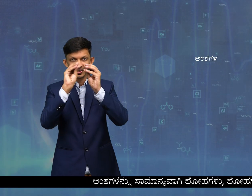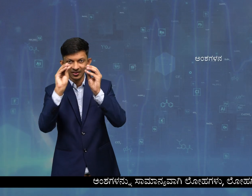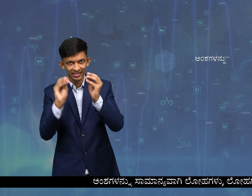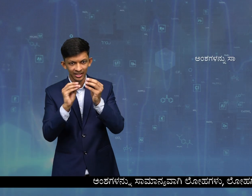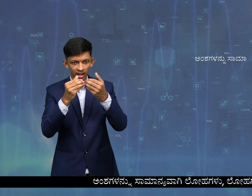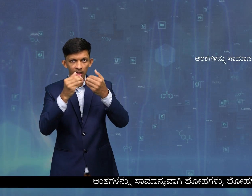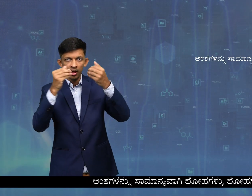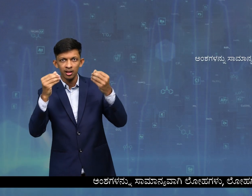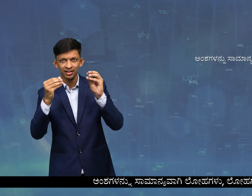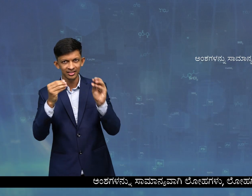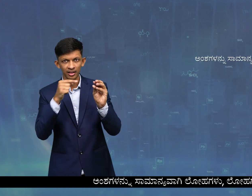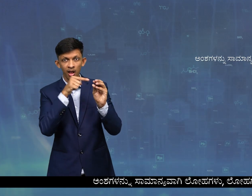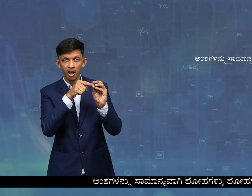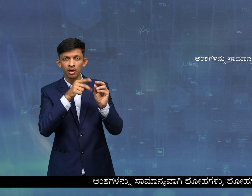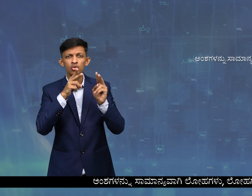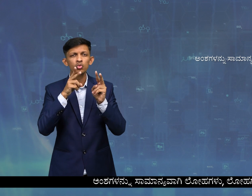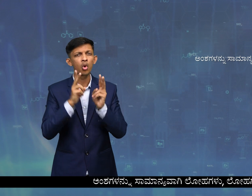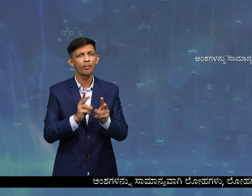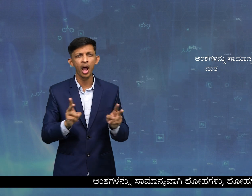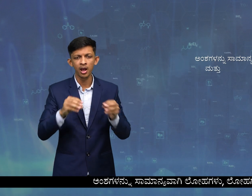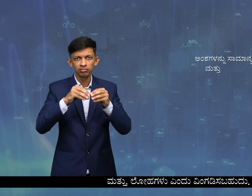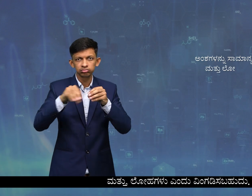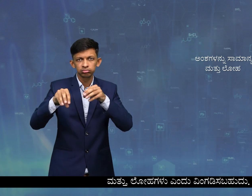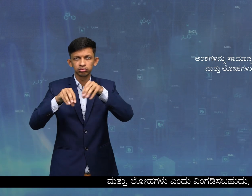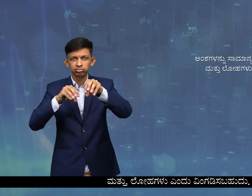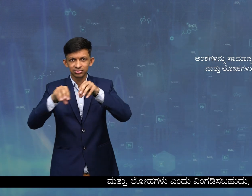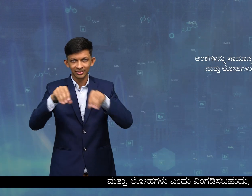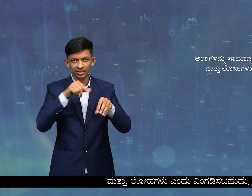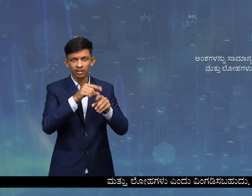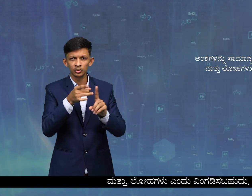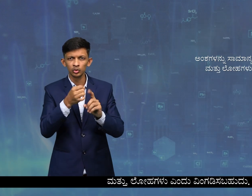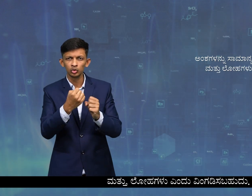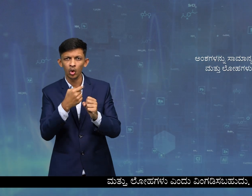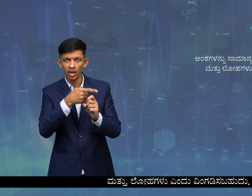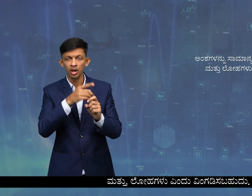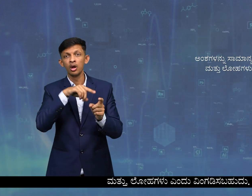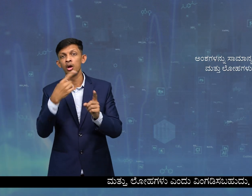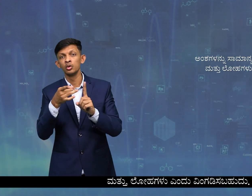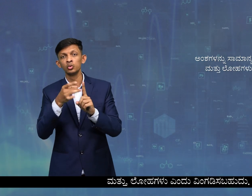ಅಂಶಗಳನ್ನು ಸಾಮಾನ್ಯವಾಗಿ ಲೋಹಗಳು ಮತ್ತು ಲೋಹಗಳು ಎಂದು ವಿಂಗಡಿಸಬಹುದು.